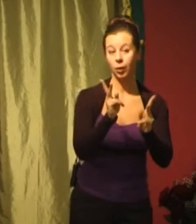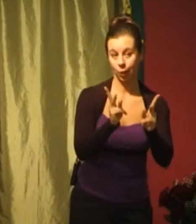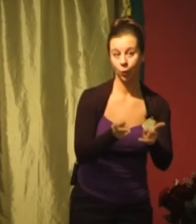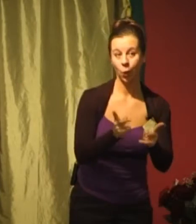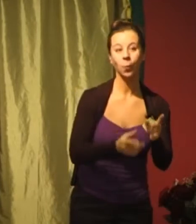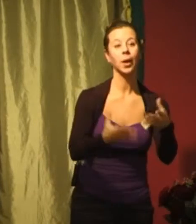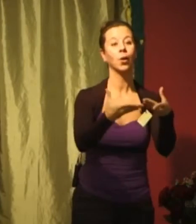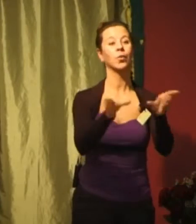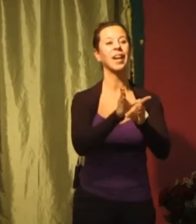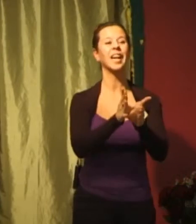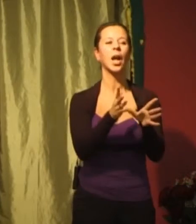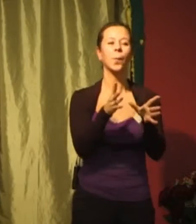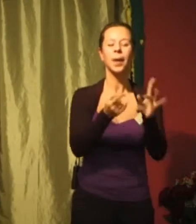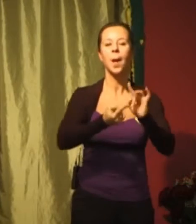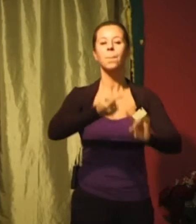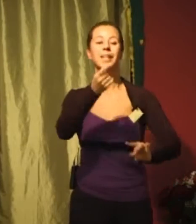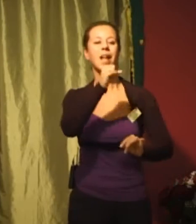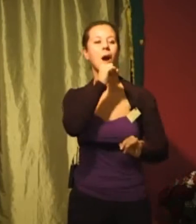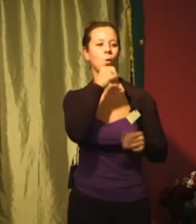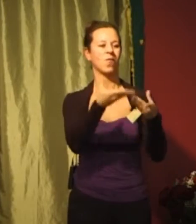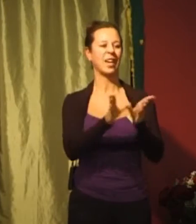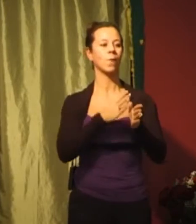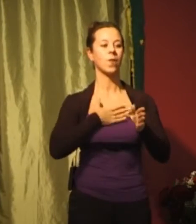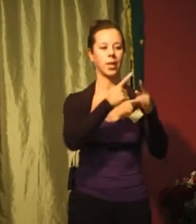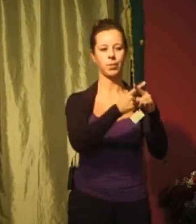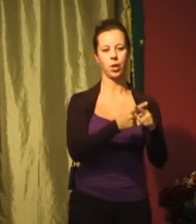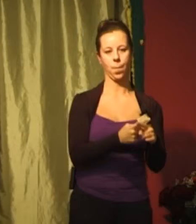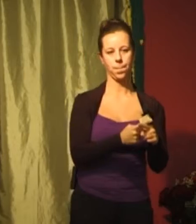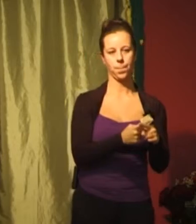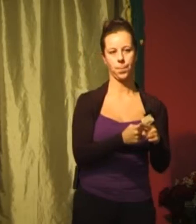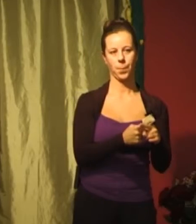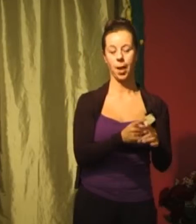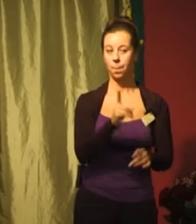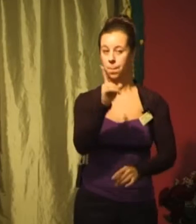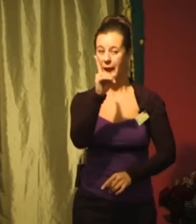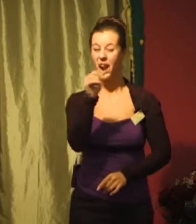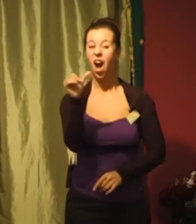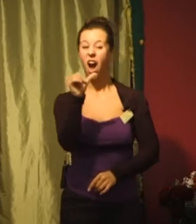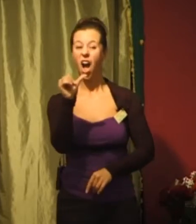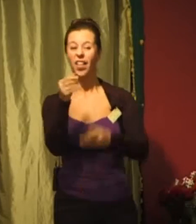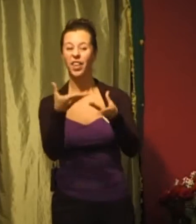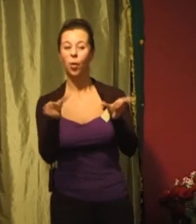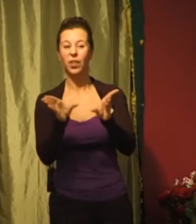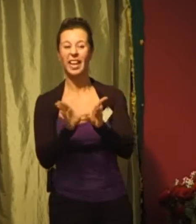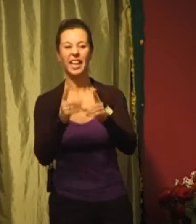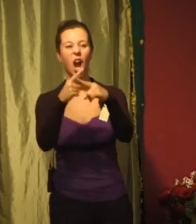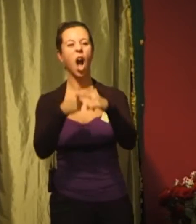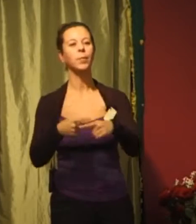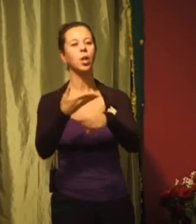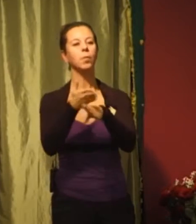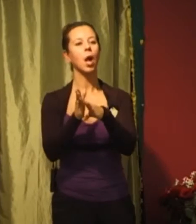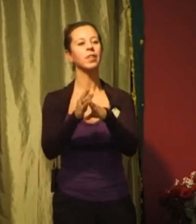hoogste rekeningen van Amsterdam. Maar elk jaar door de Amsterdamse afdeling van de